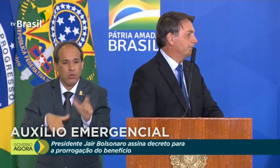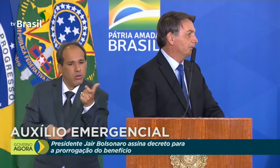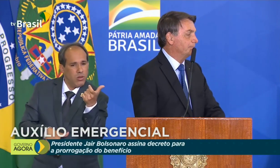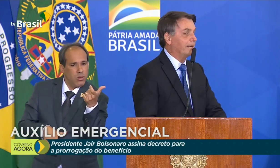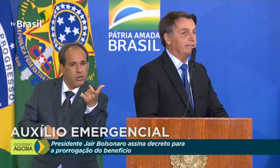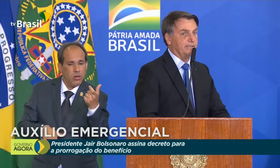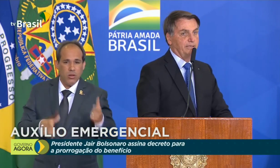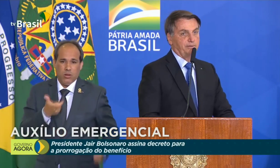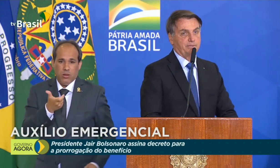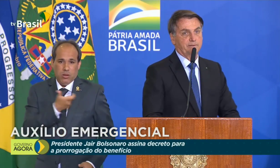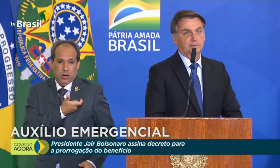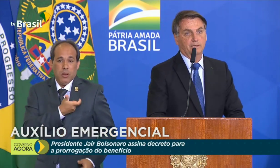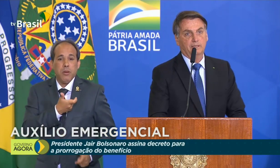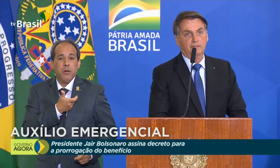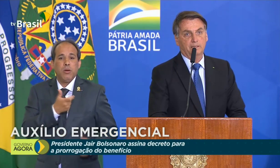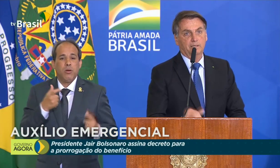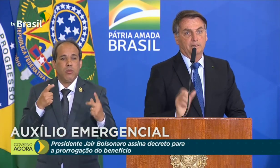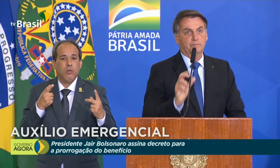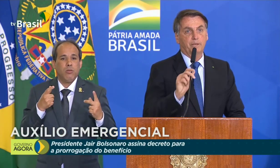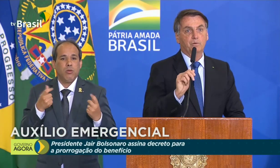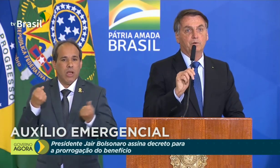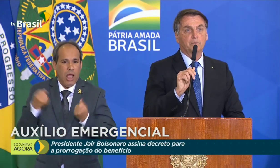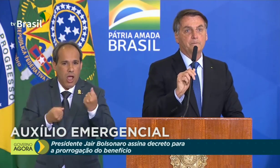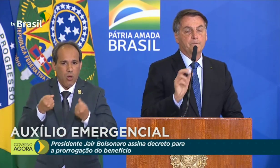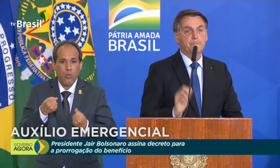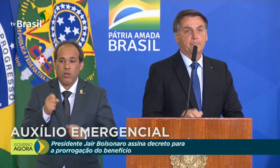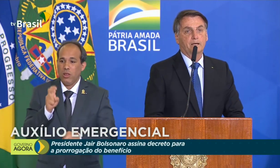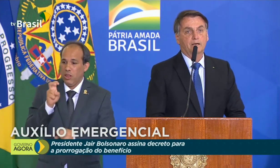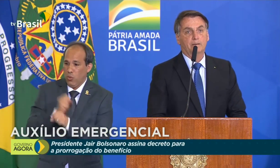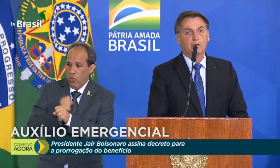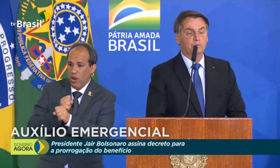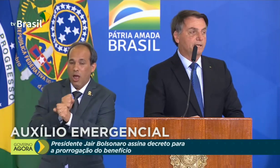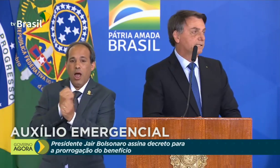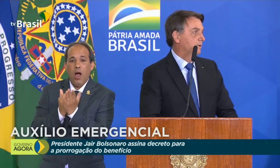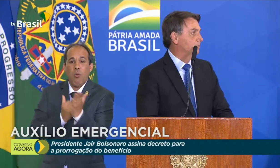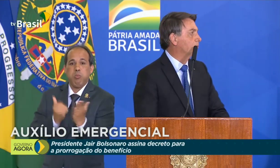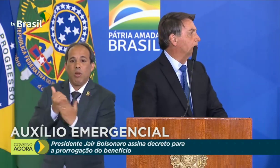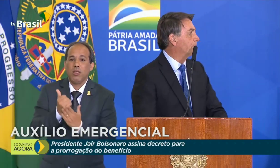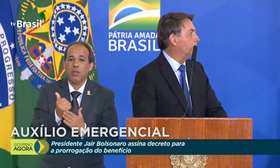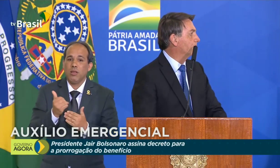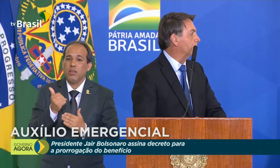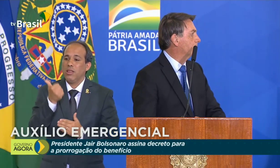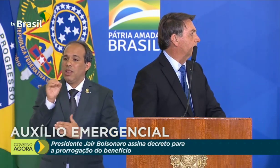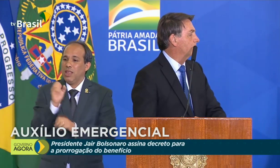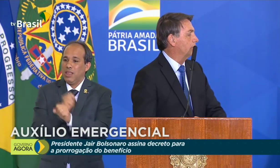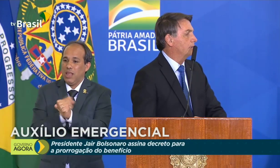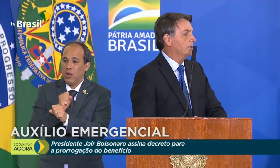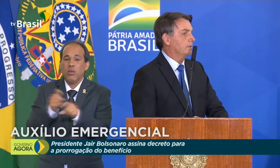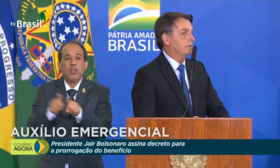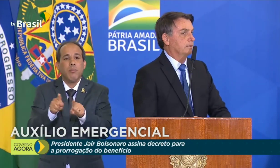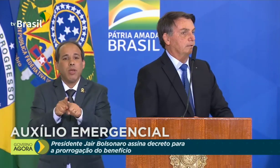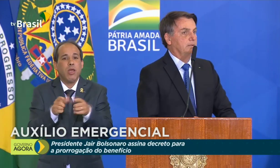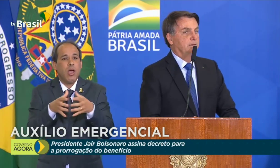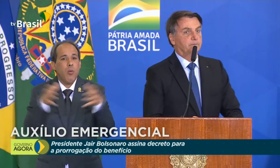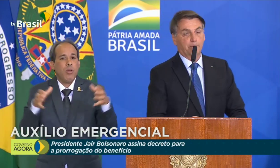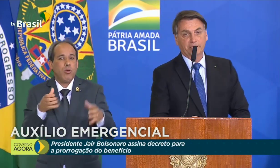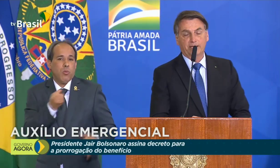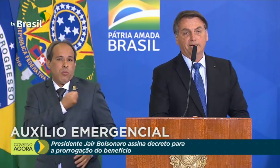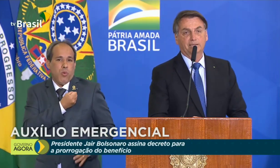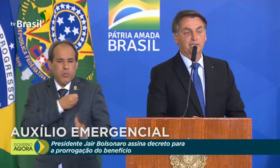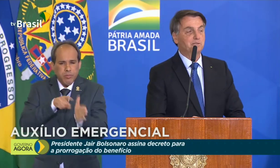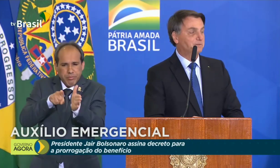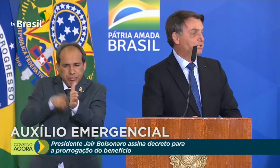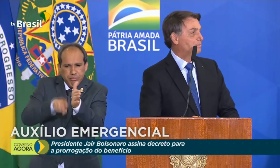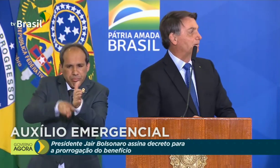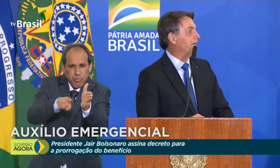validade 5 para 10 anos, bem como a majoração do número de pontos para perder